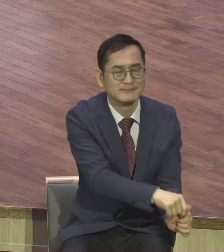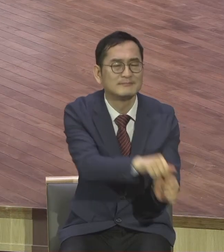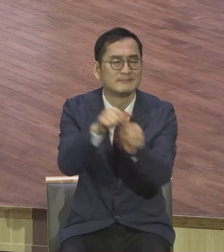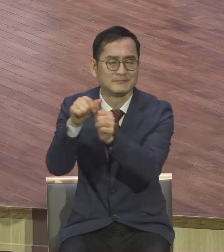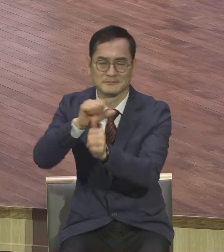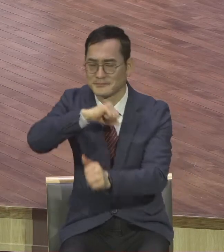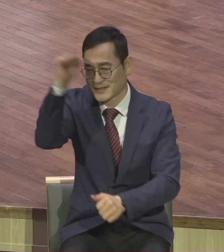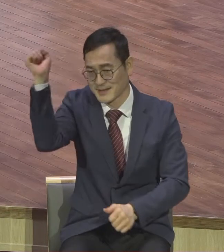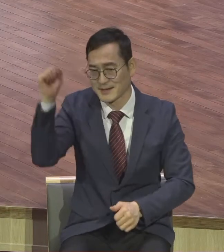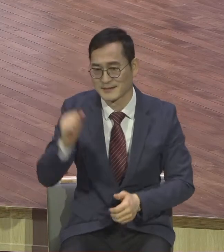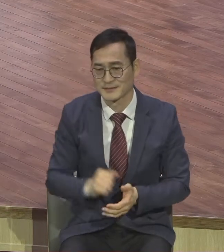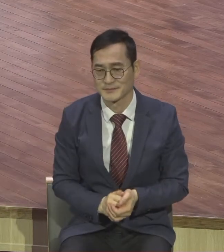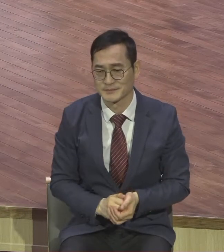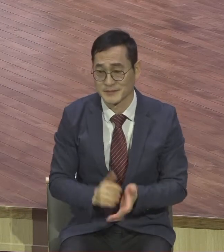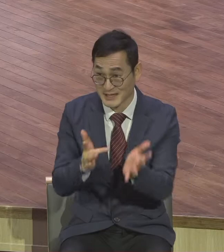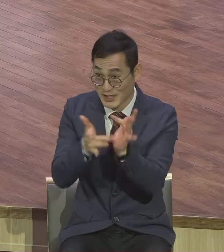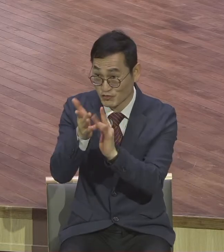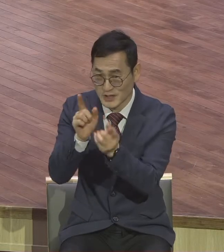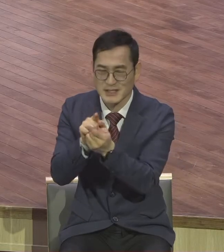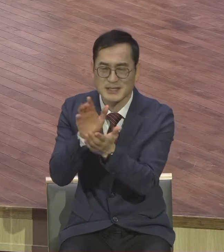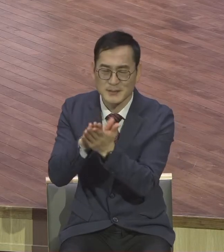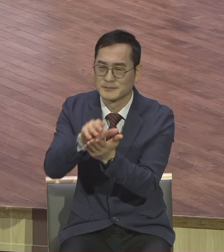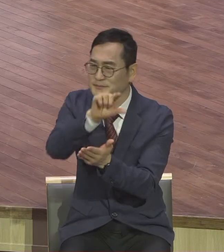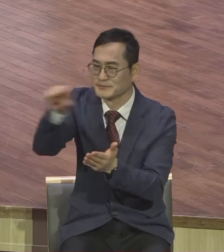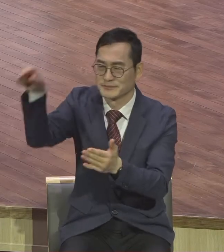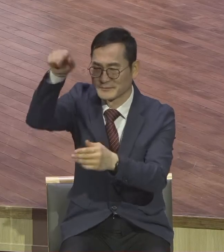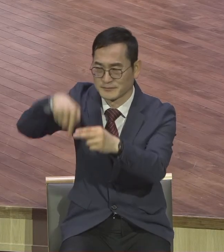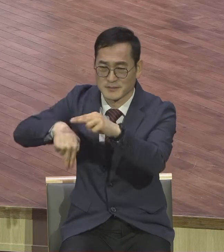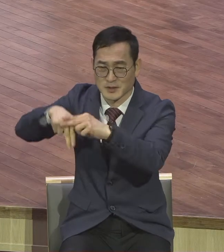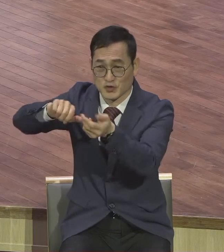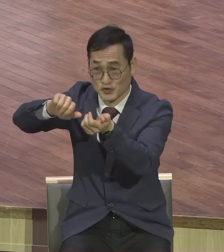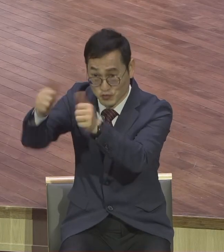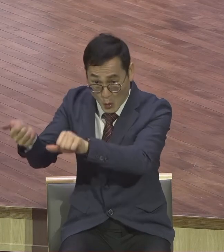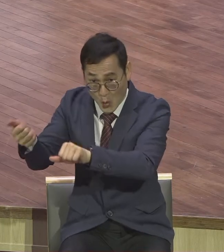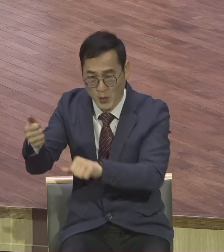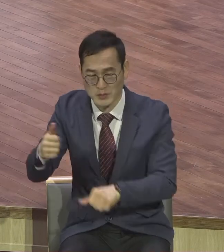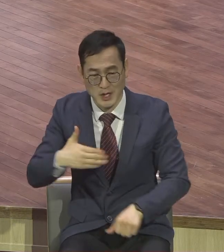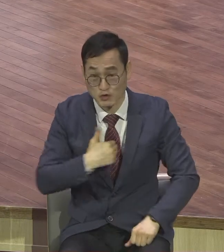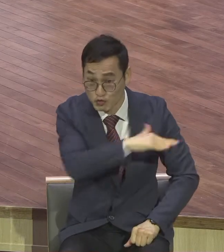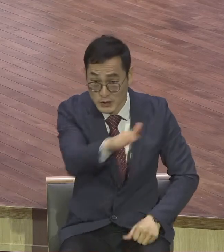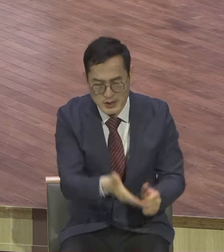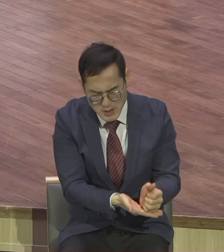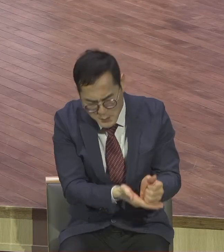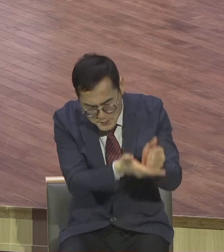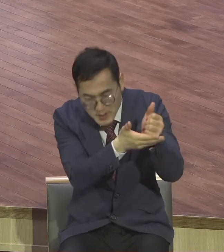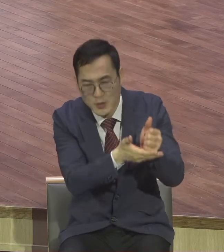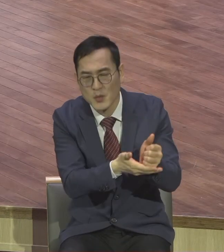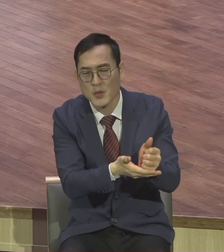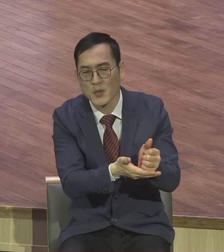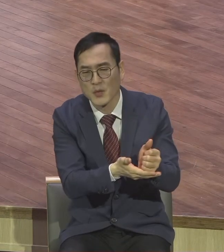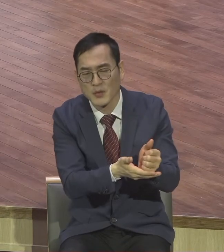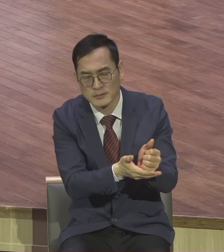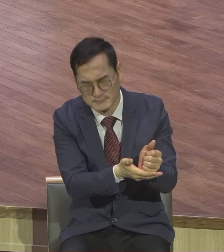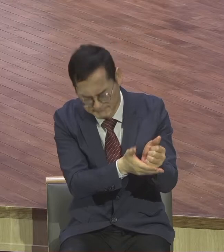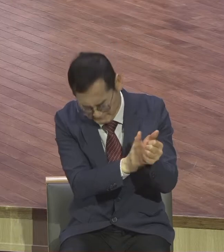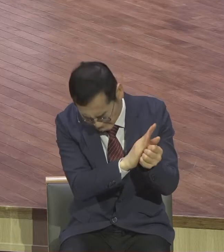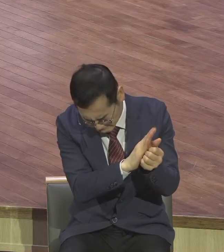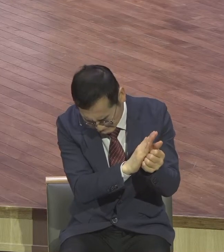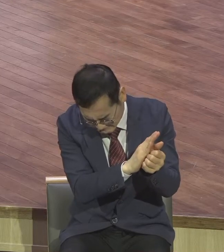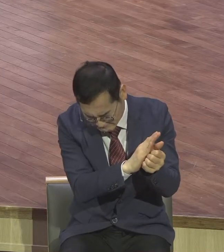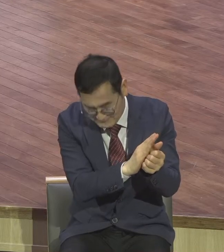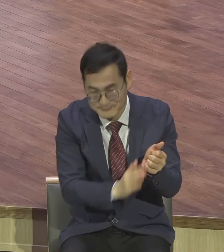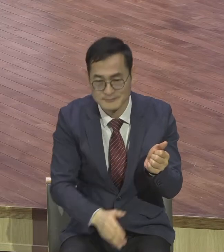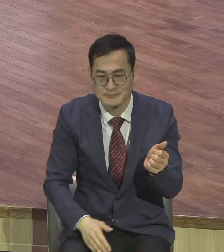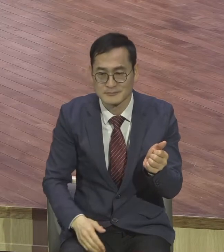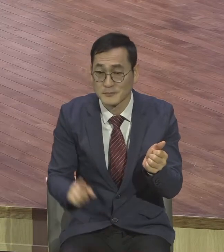대성물이 되심으로 그가 우리를 성김으로 우리에게 영원한 그러한 회복을